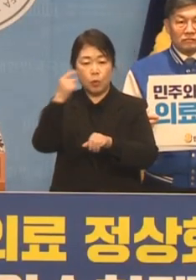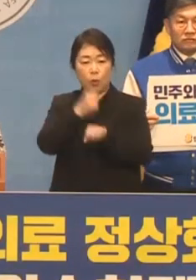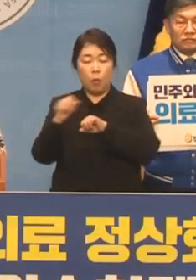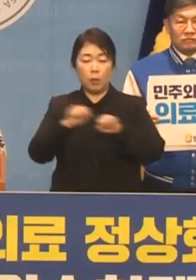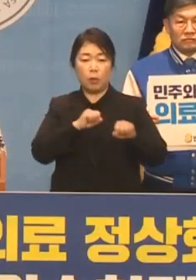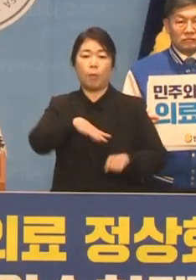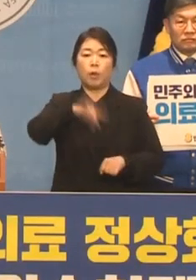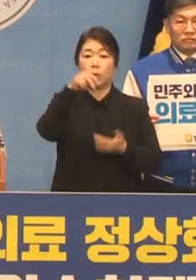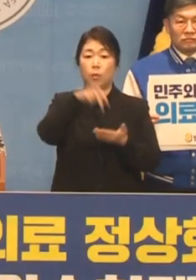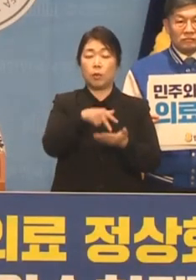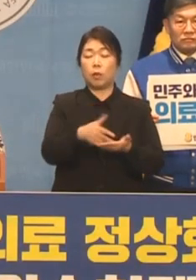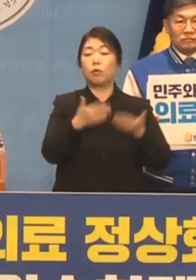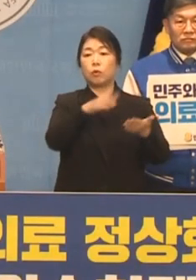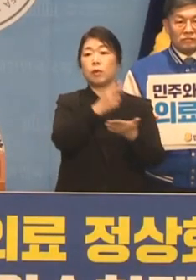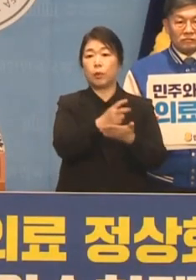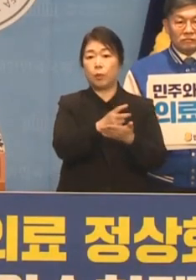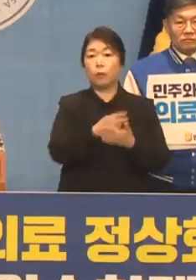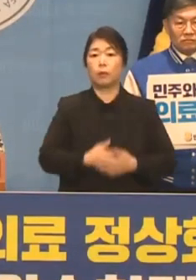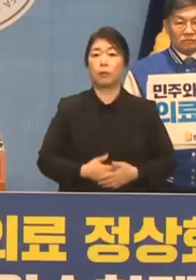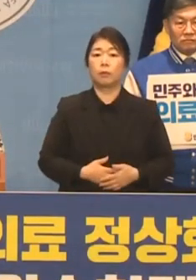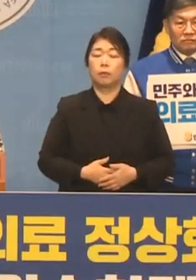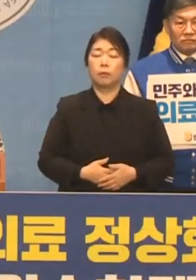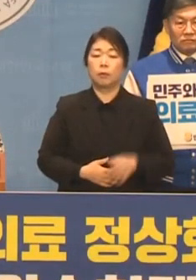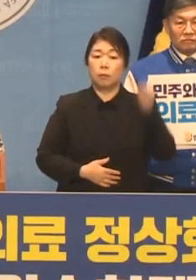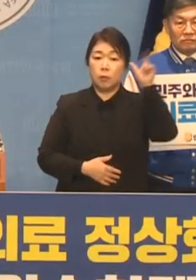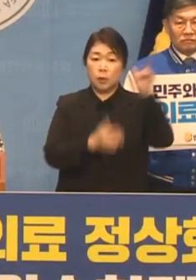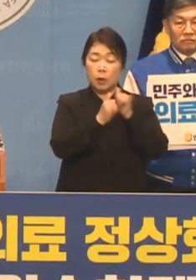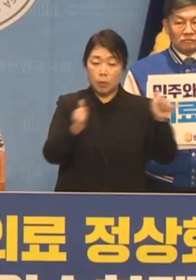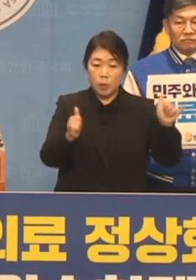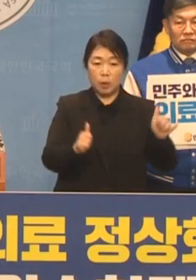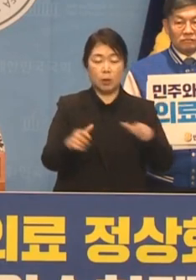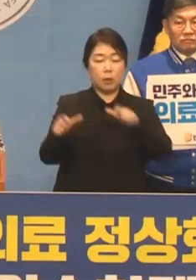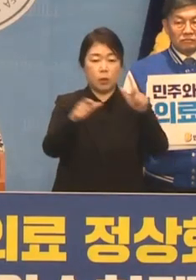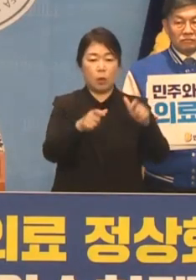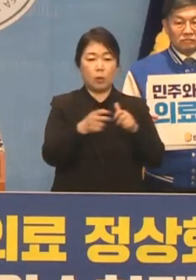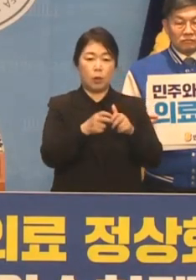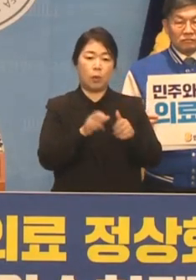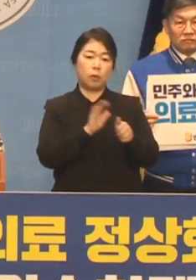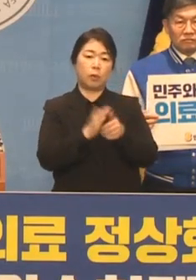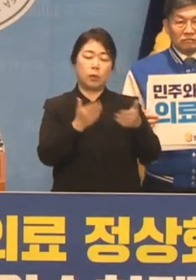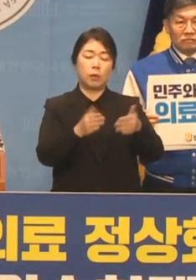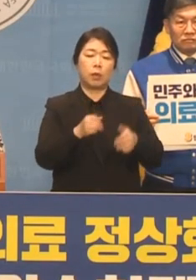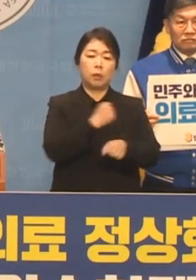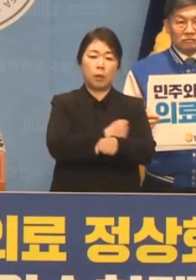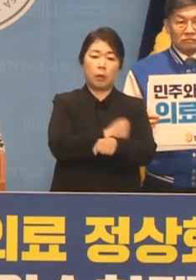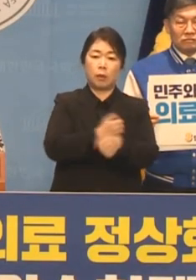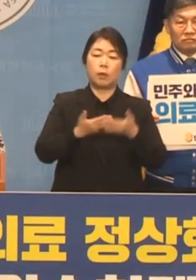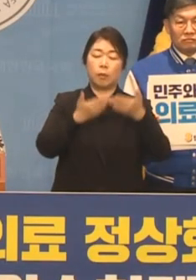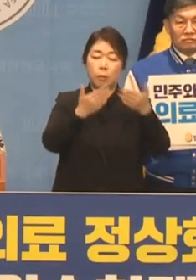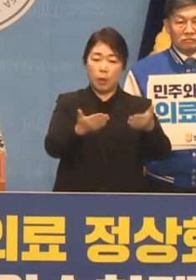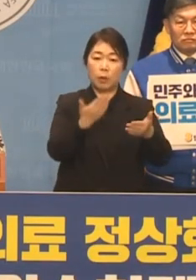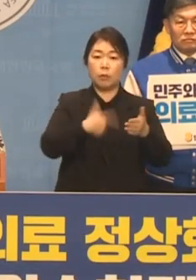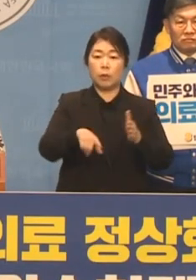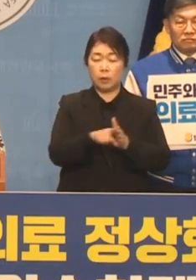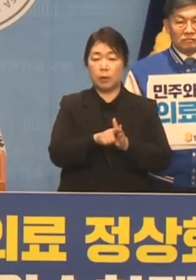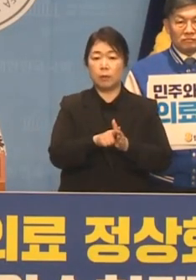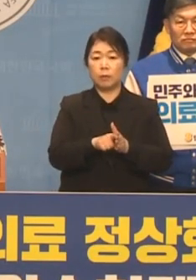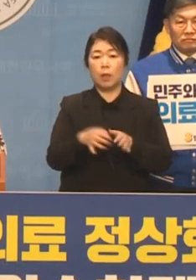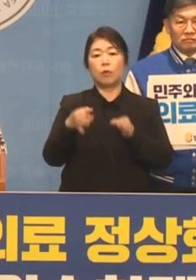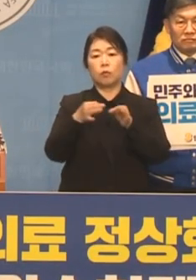우선 보장 등의 제도를 마련해서 우수한 인재들이 지역 의료에 기여할 수 있는 선순환 구조를